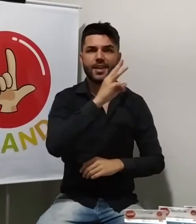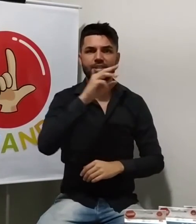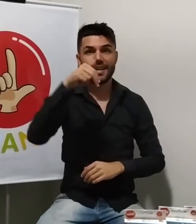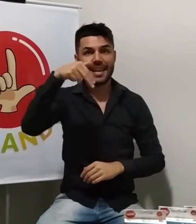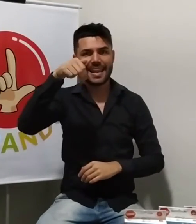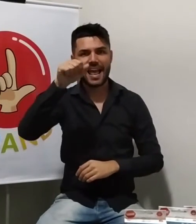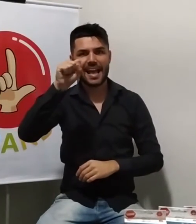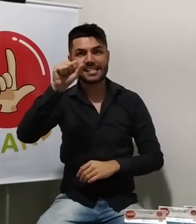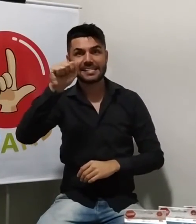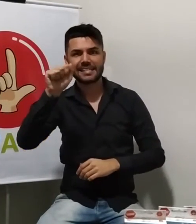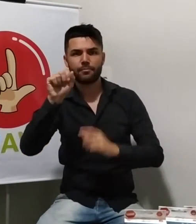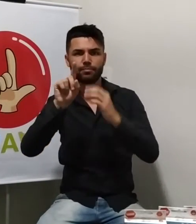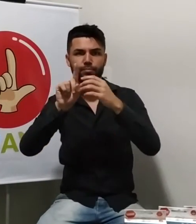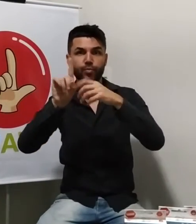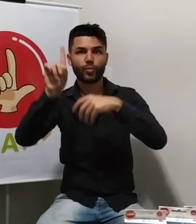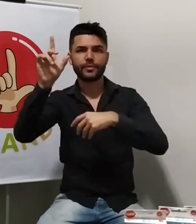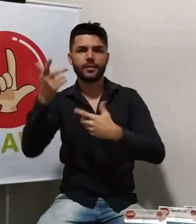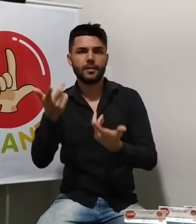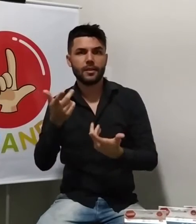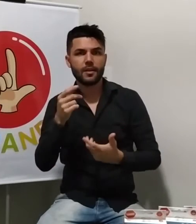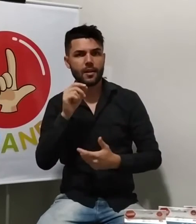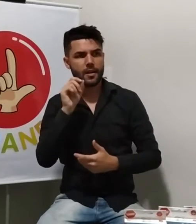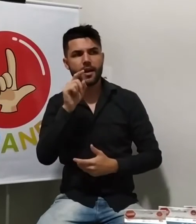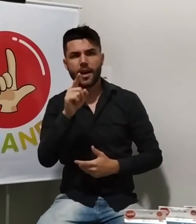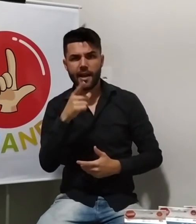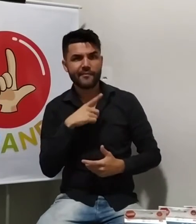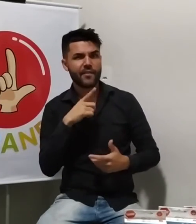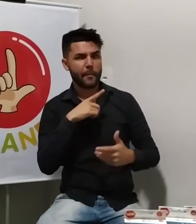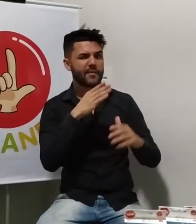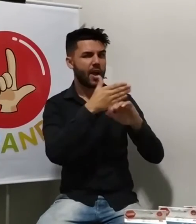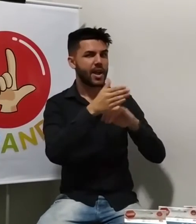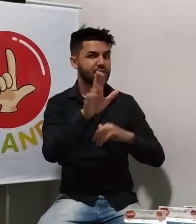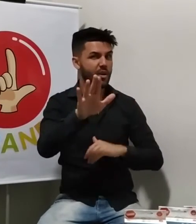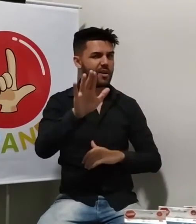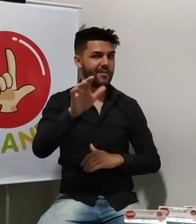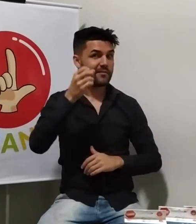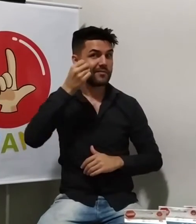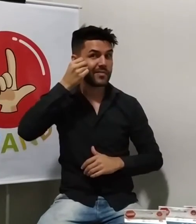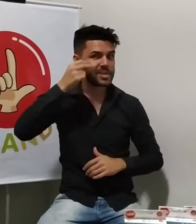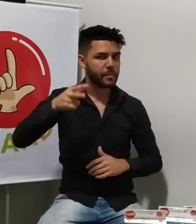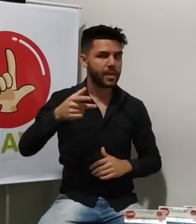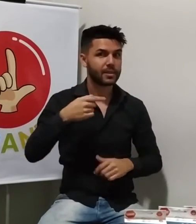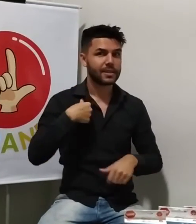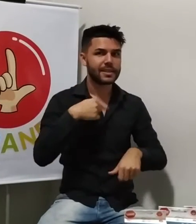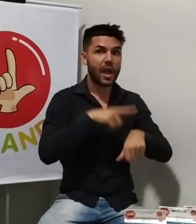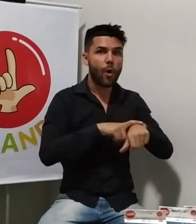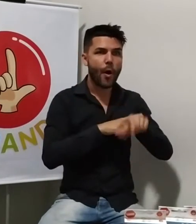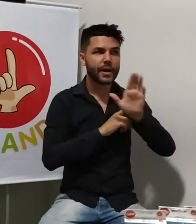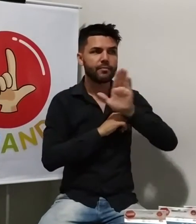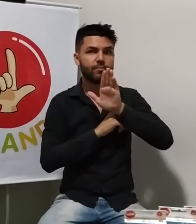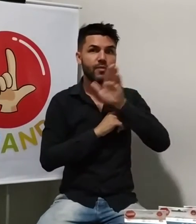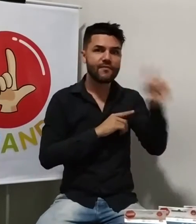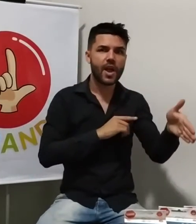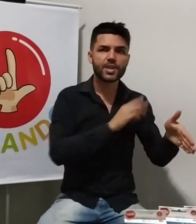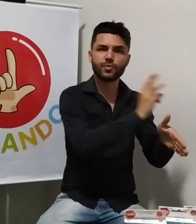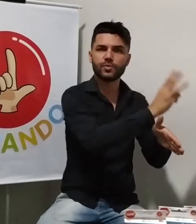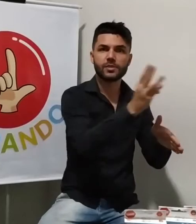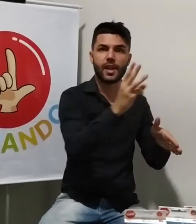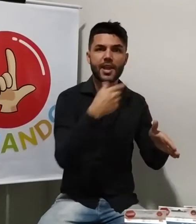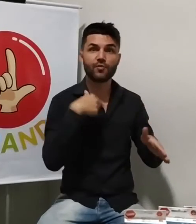casa, que o delegado da Delegacia de Repressão a Crimes Digitais na Polinter, no Rio de Janeiro, estava me convocando para prestar esclarecimentos